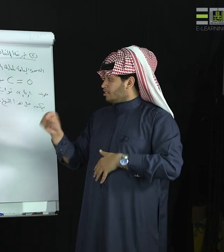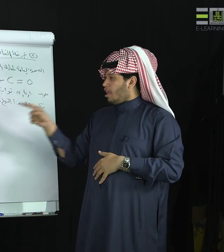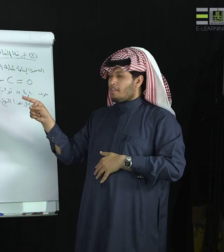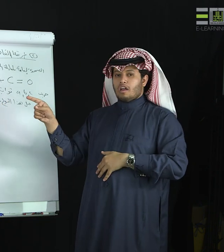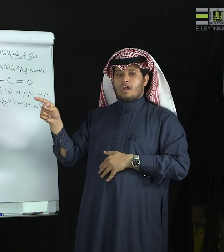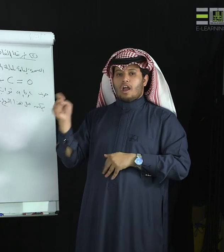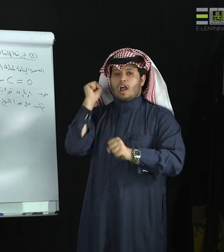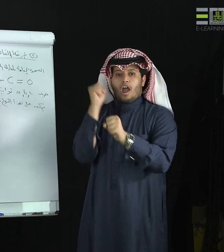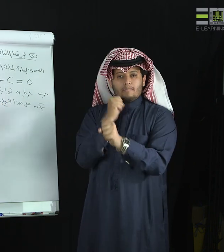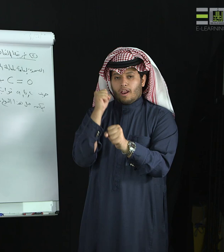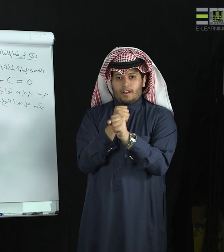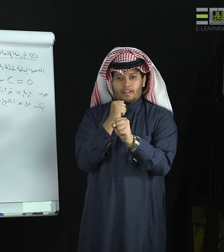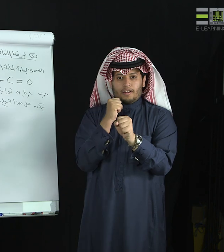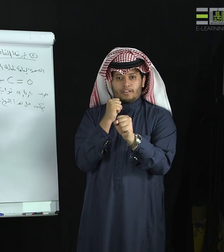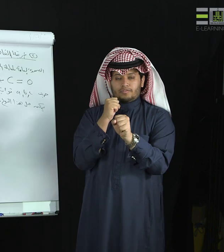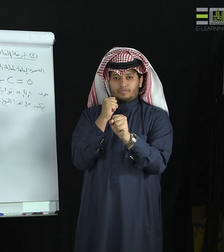باستخدام